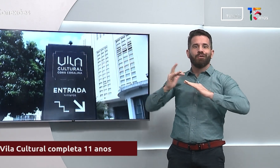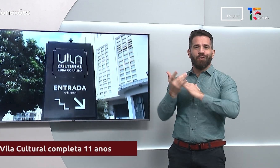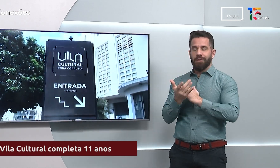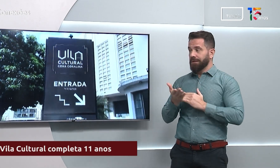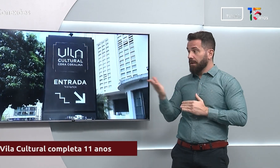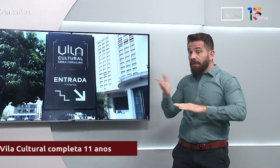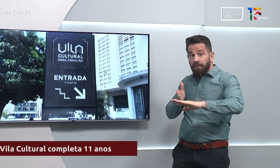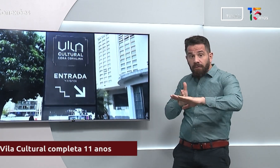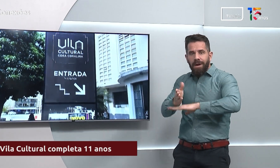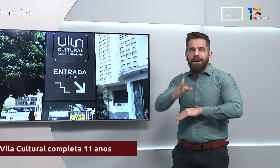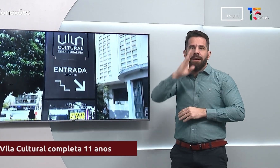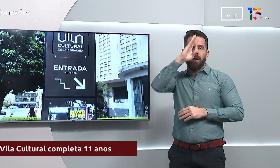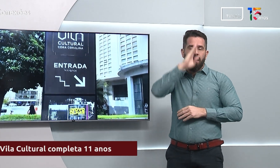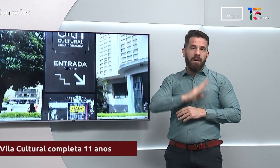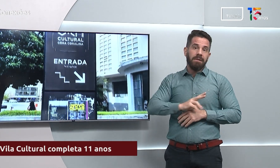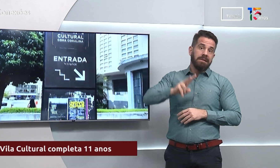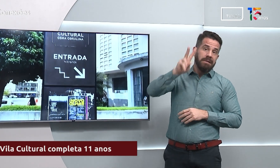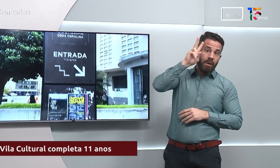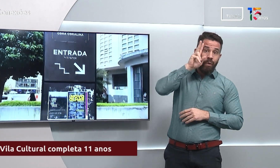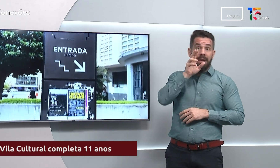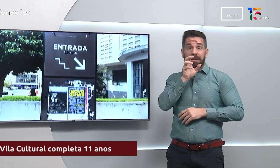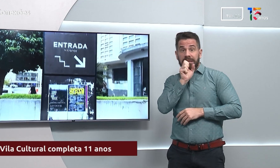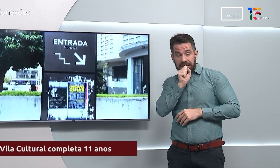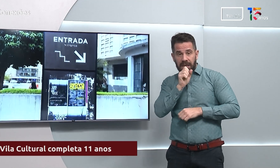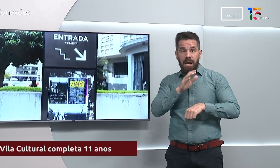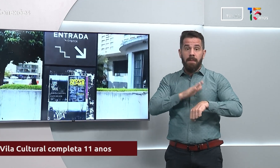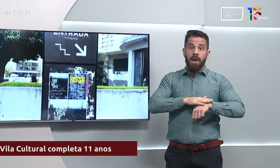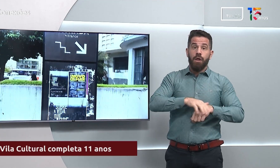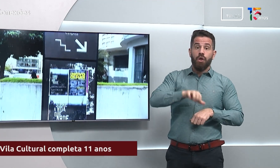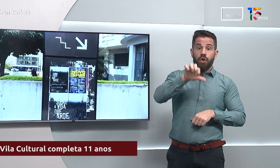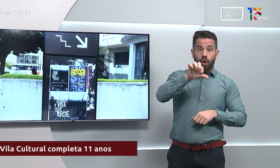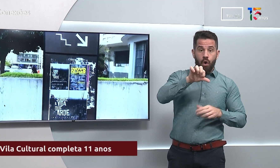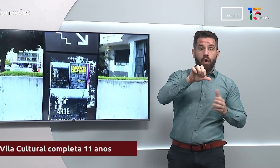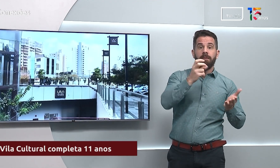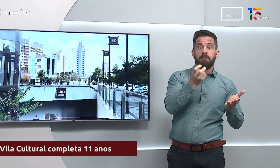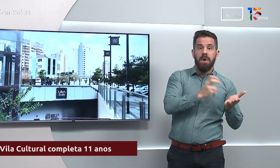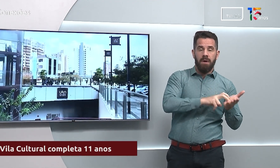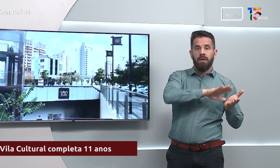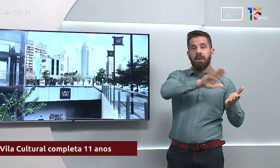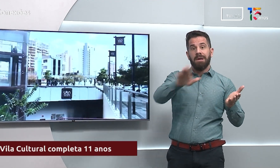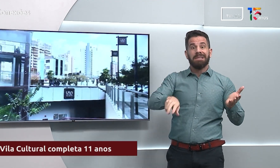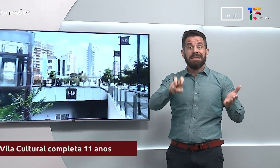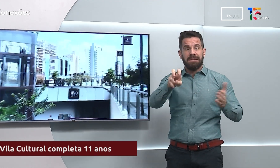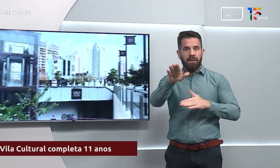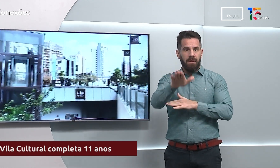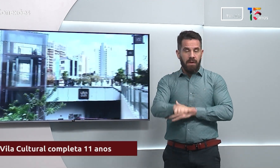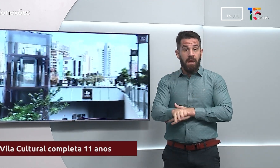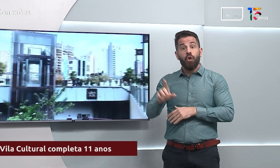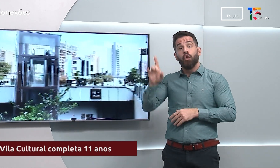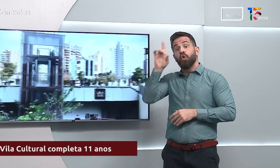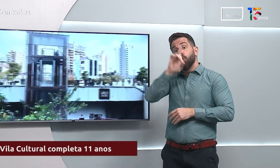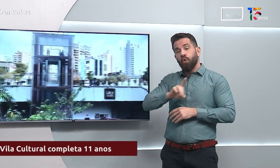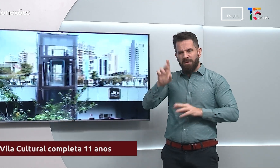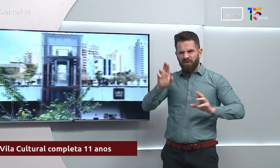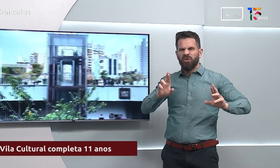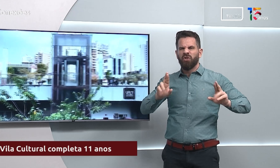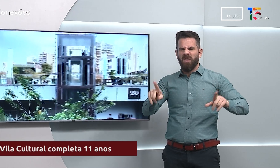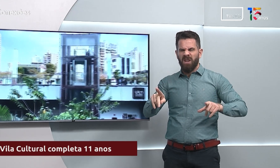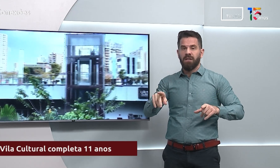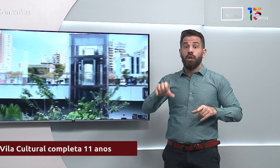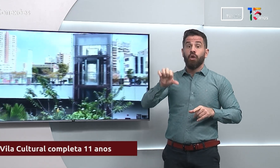programação também conta com a aguardada inauguração da mostra As Congadas de Goiás, que será aberta ao público no dia 10 de